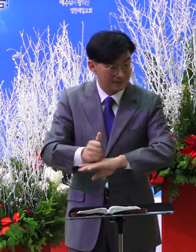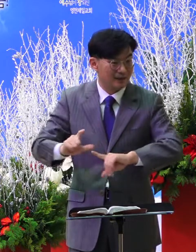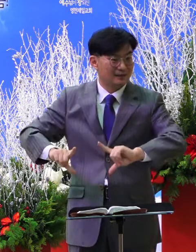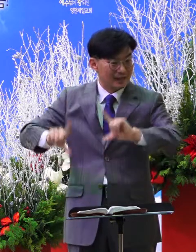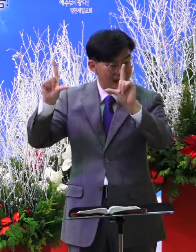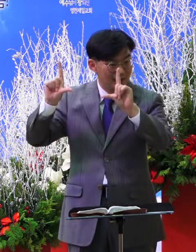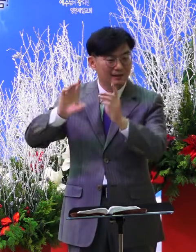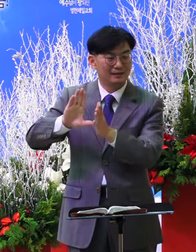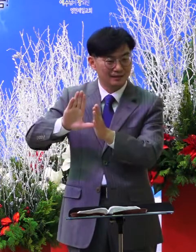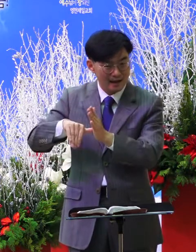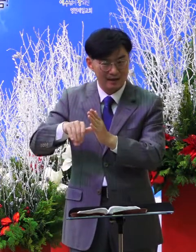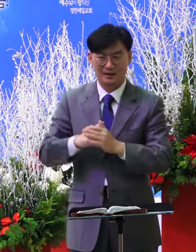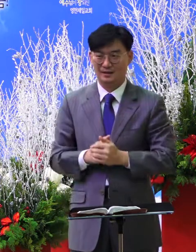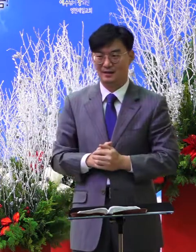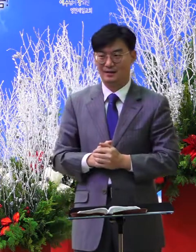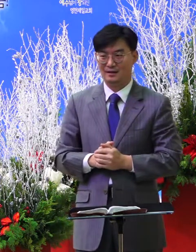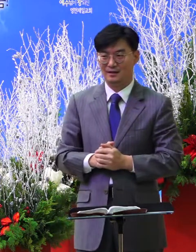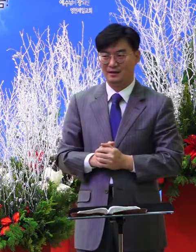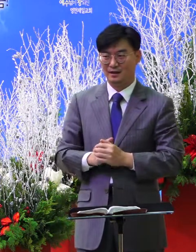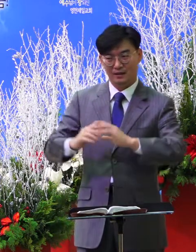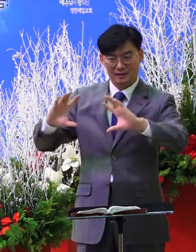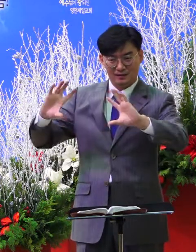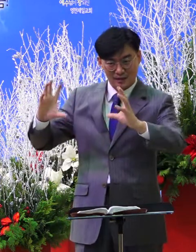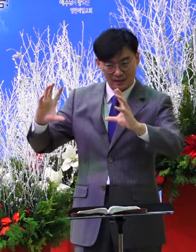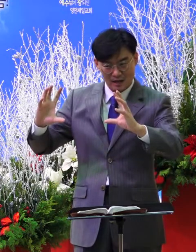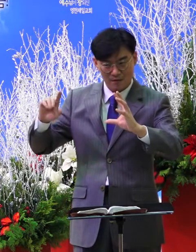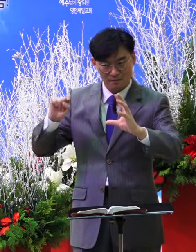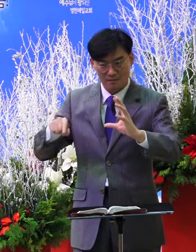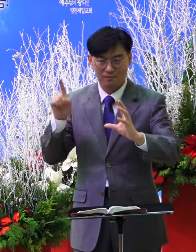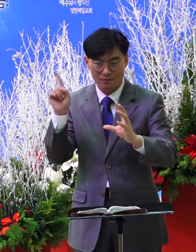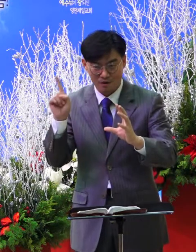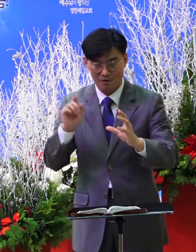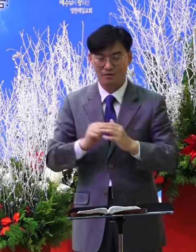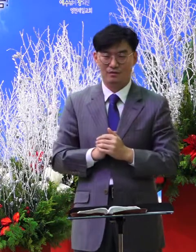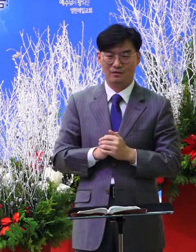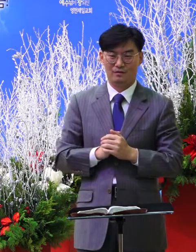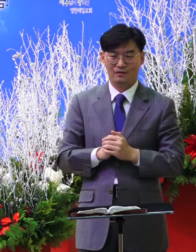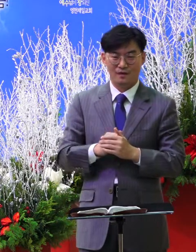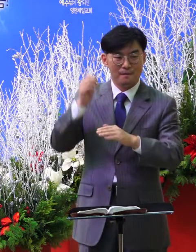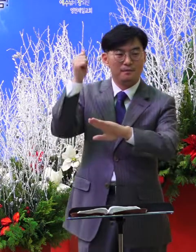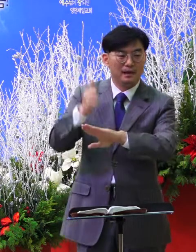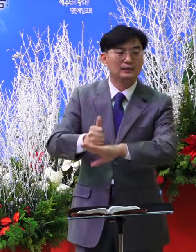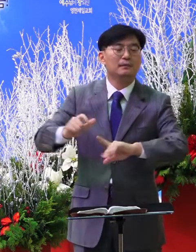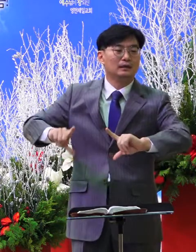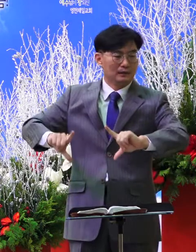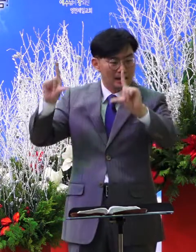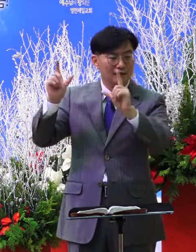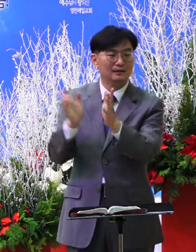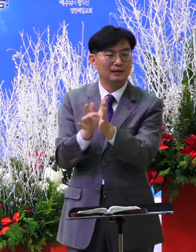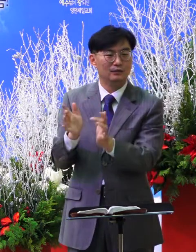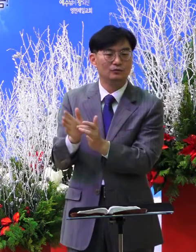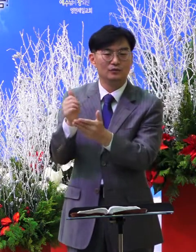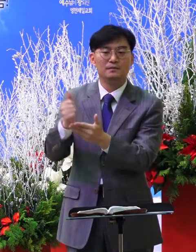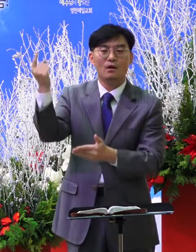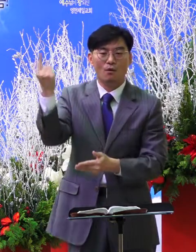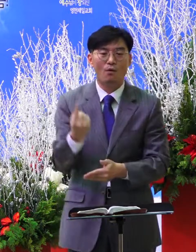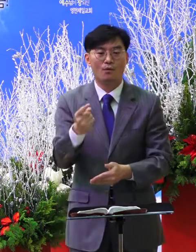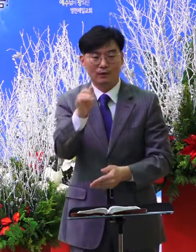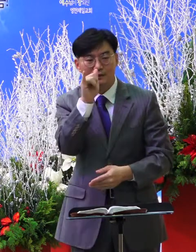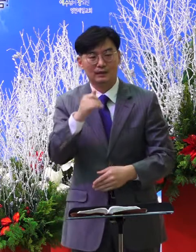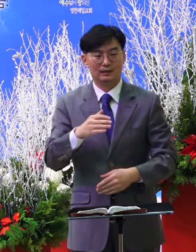세상이 어떻게 될지를 알고 사는 것은 정말 중요합니다. 마지막 때에 대해서 바르게